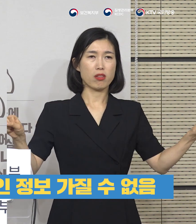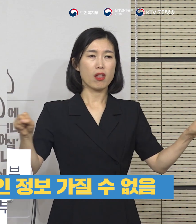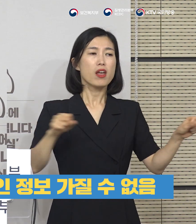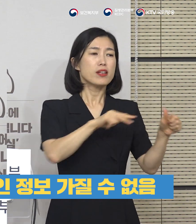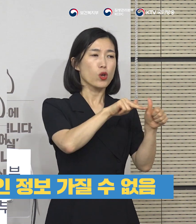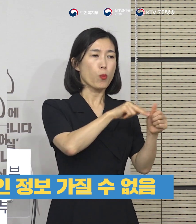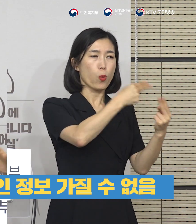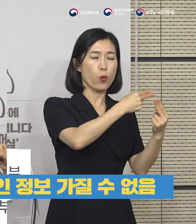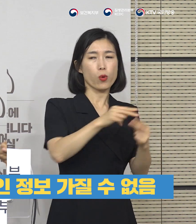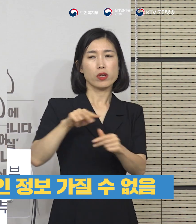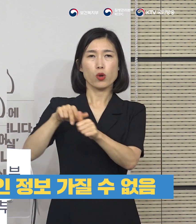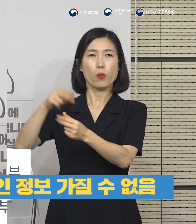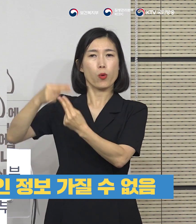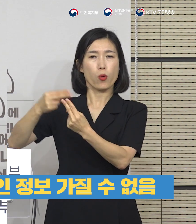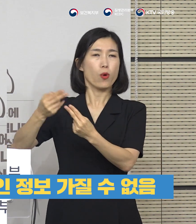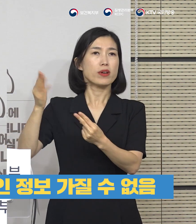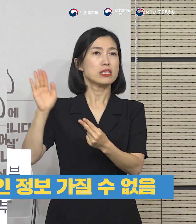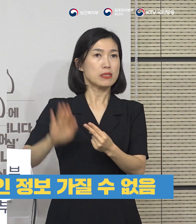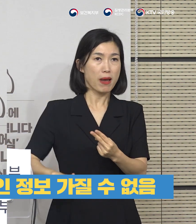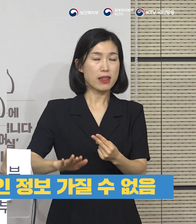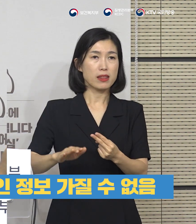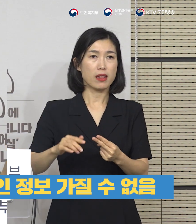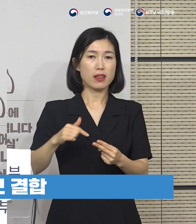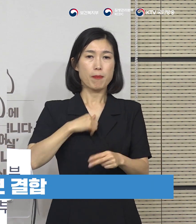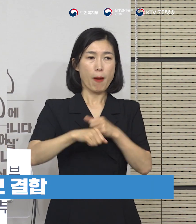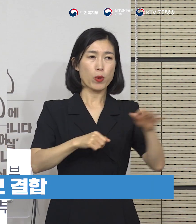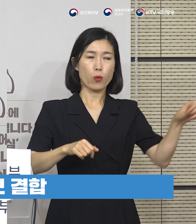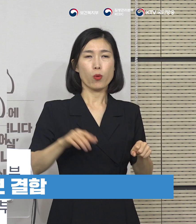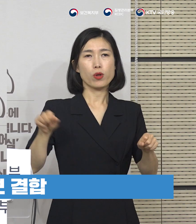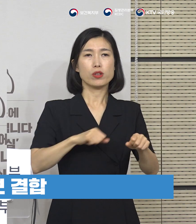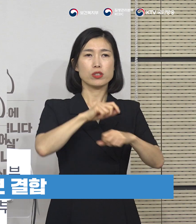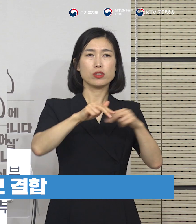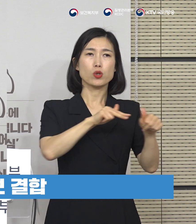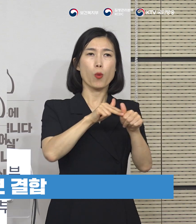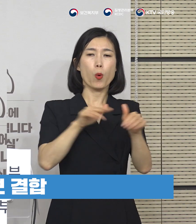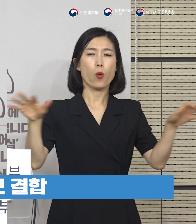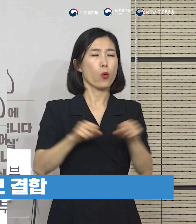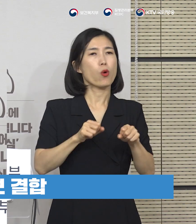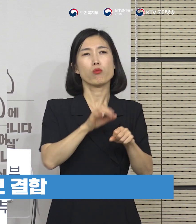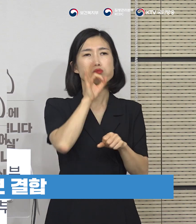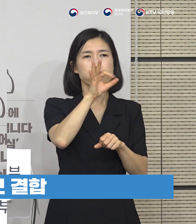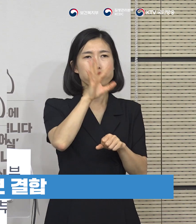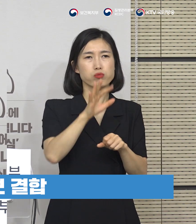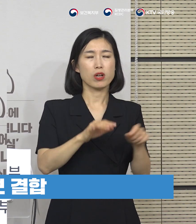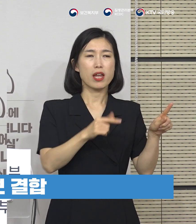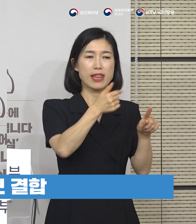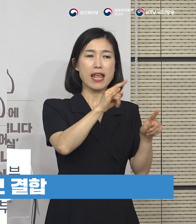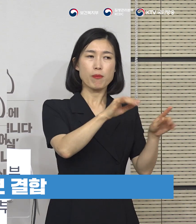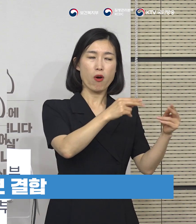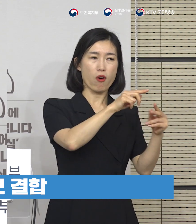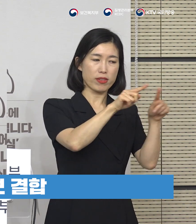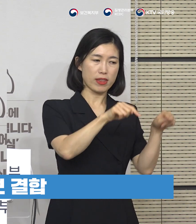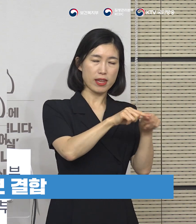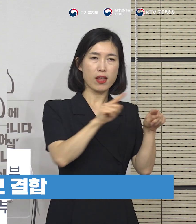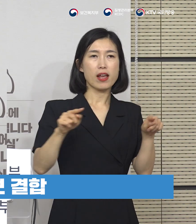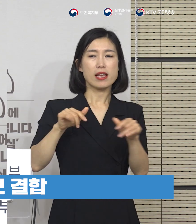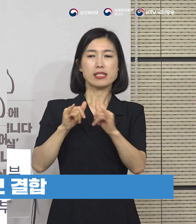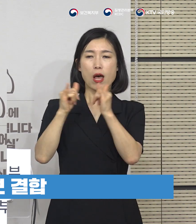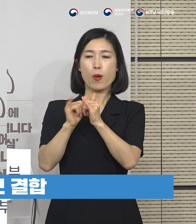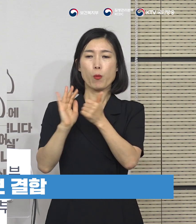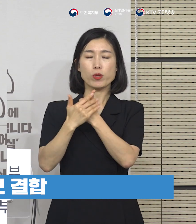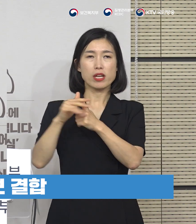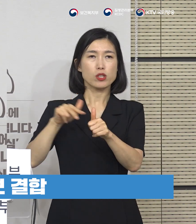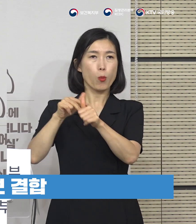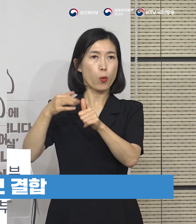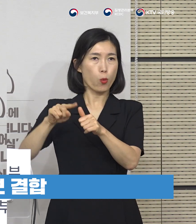상황입니다. 저희 방역당국도 마찬가지입니다. 꼭 필요한 상황에 한해서만 정보를 결합해야지만 이러한 모든 정보를 알